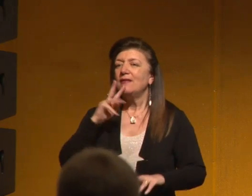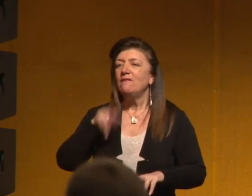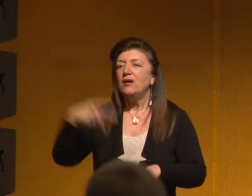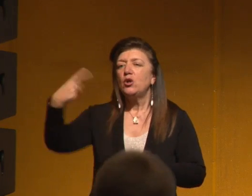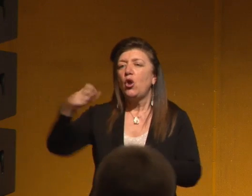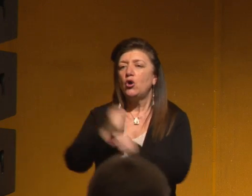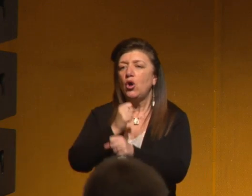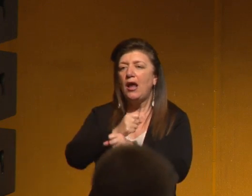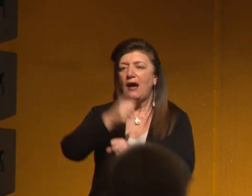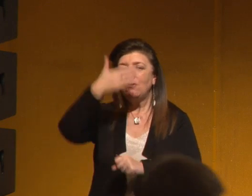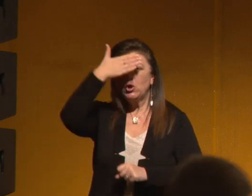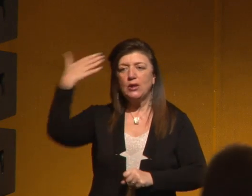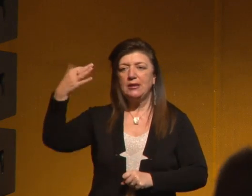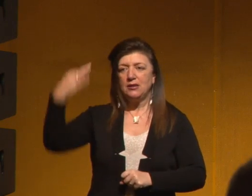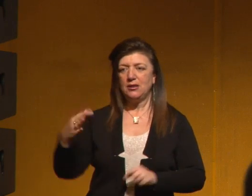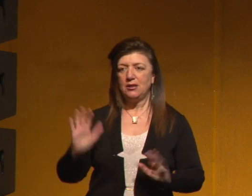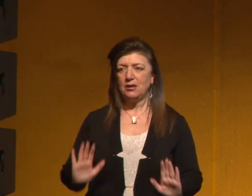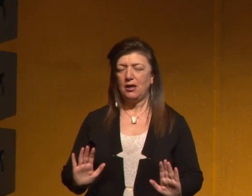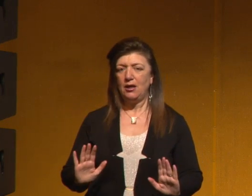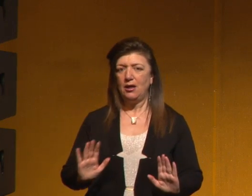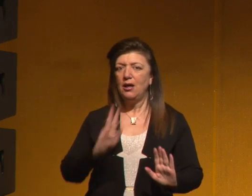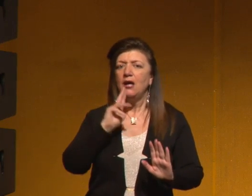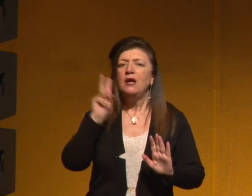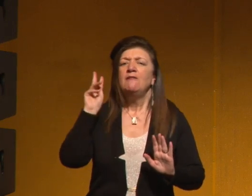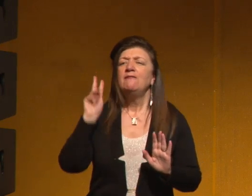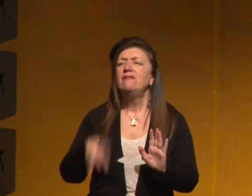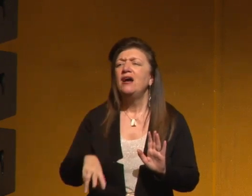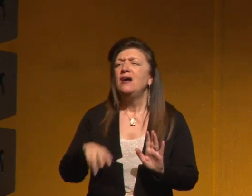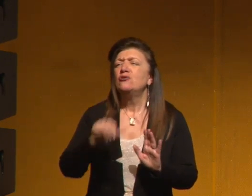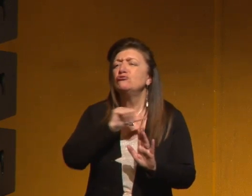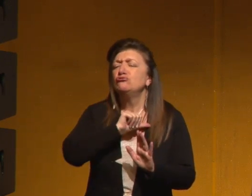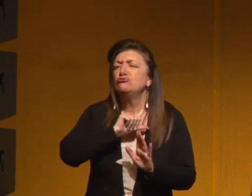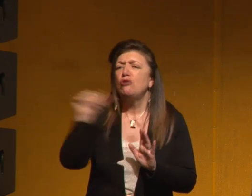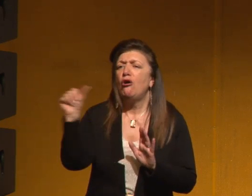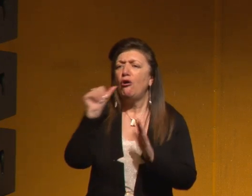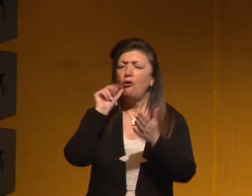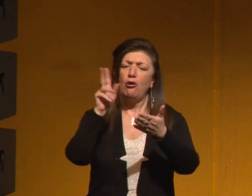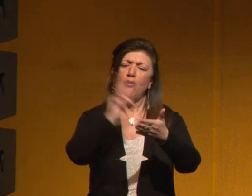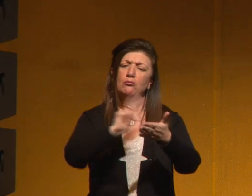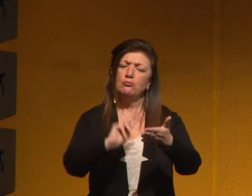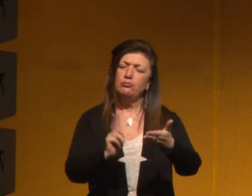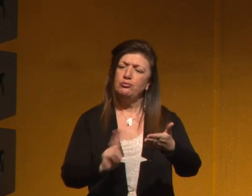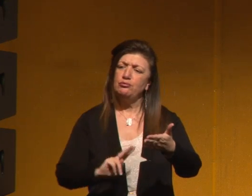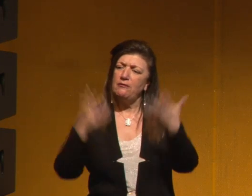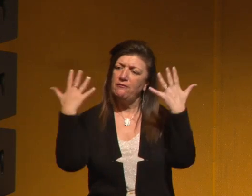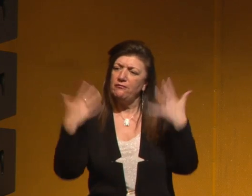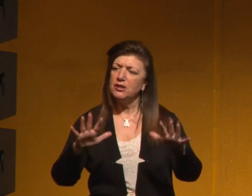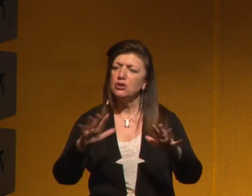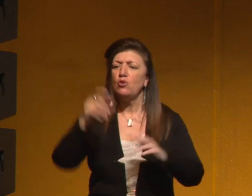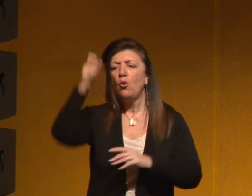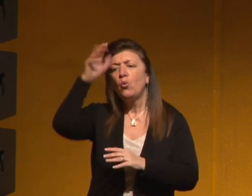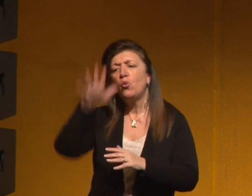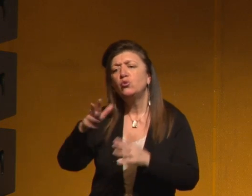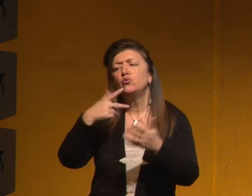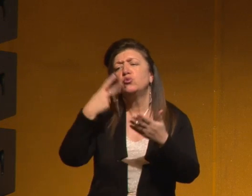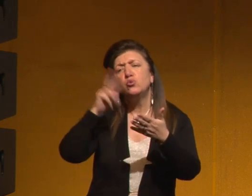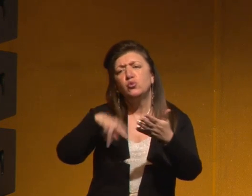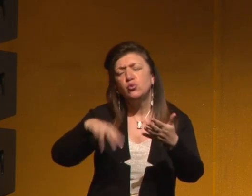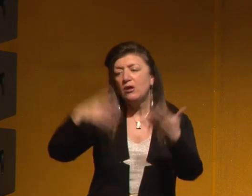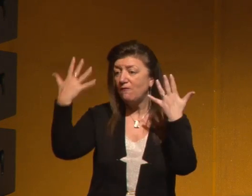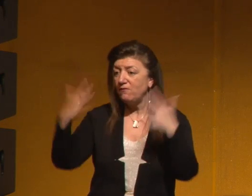si tratta di veri e propri avamposti non solo di lettura di cultura ma di